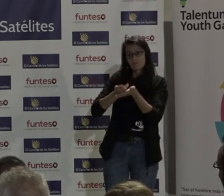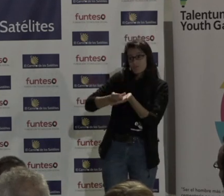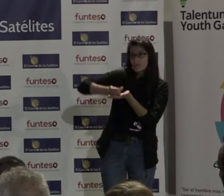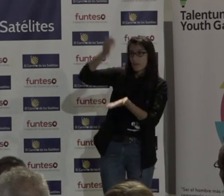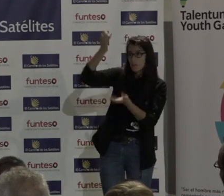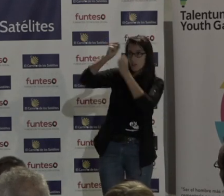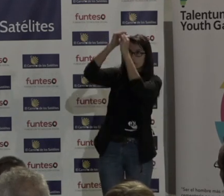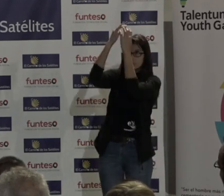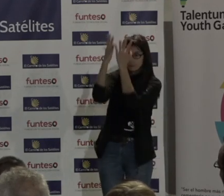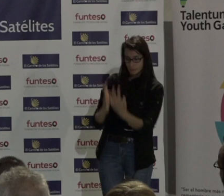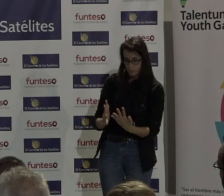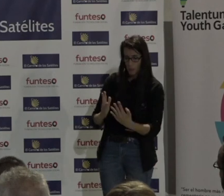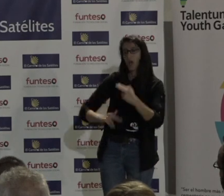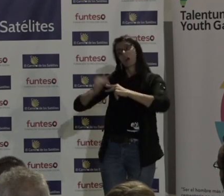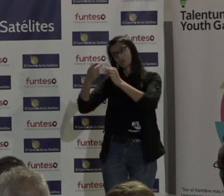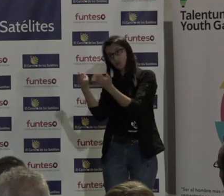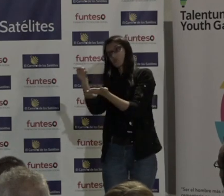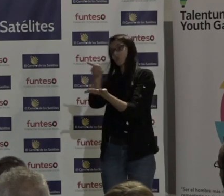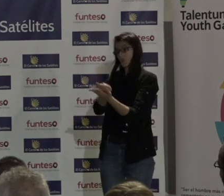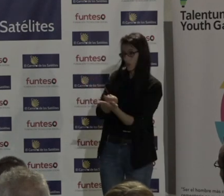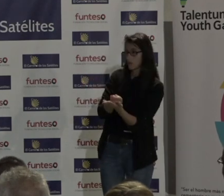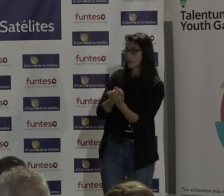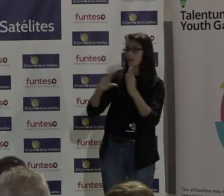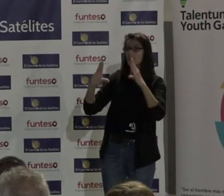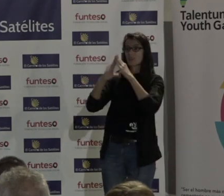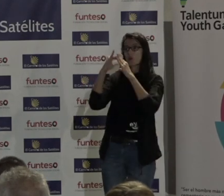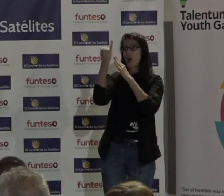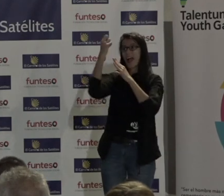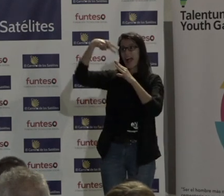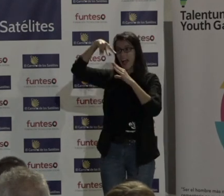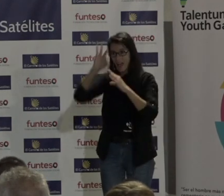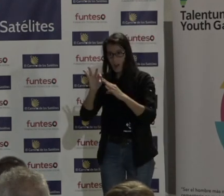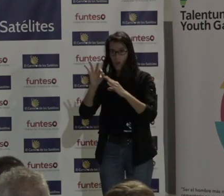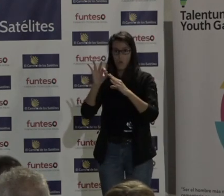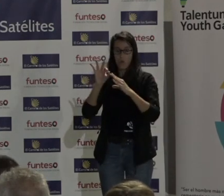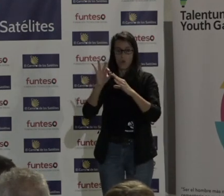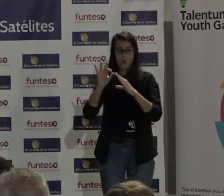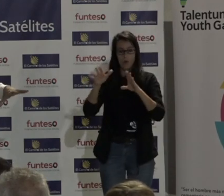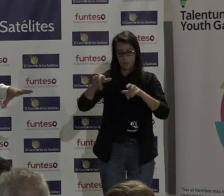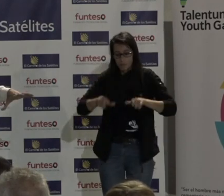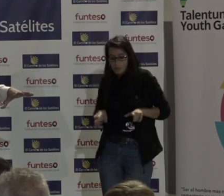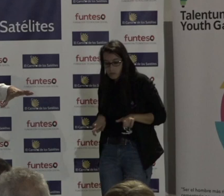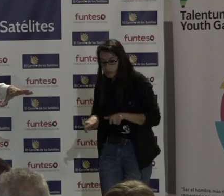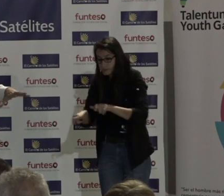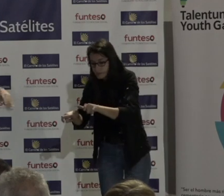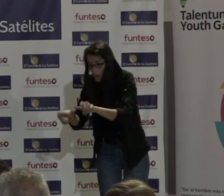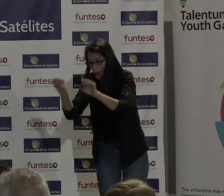se caen y se vuelven a levantar, es el recuerdo edificado del templo de Jano que protegía el malecón de Puerto